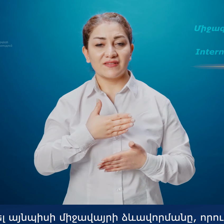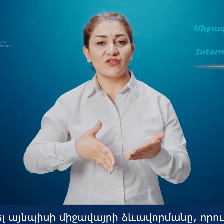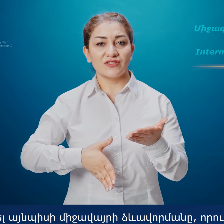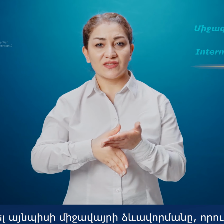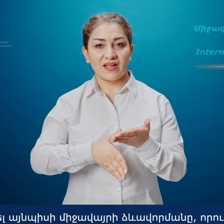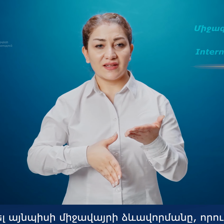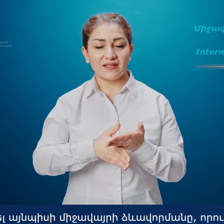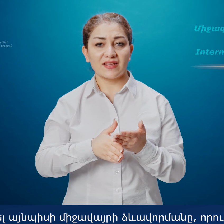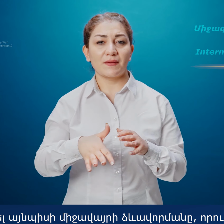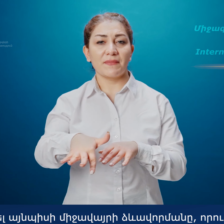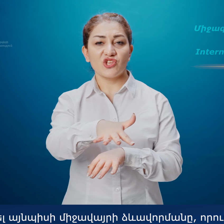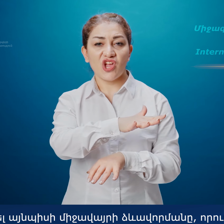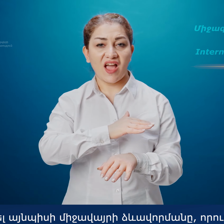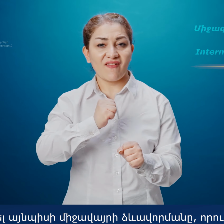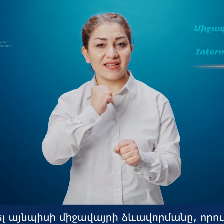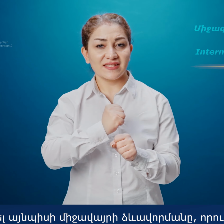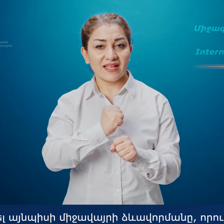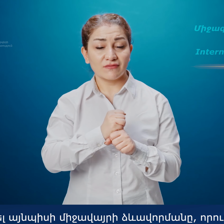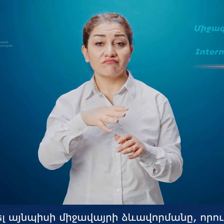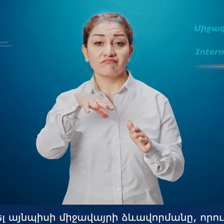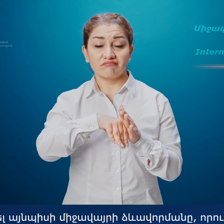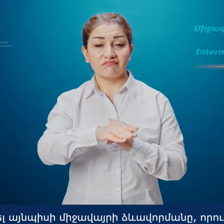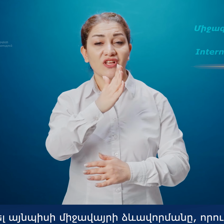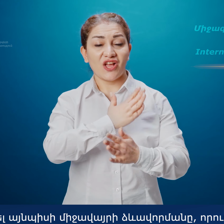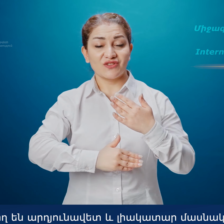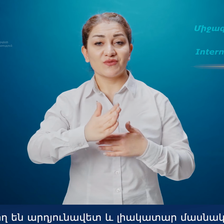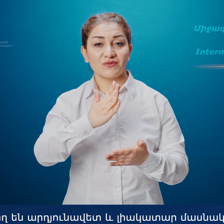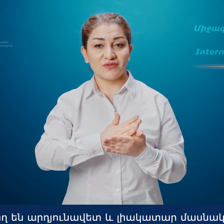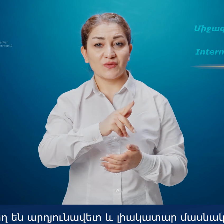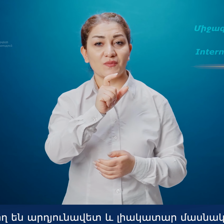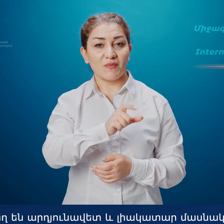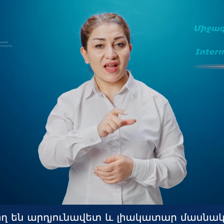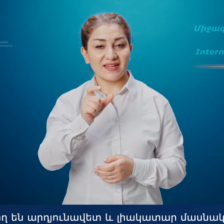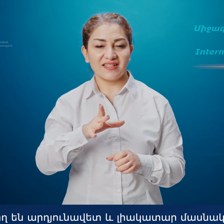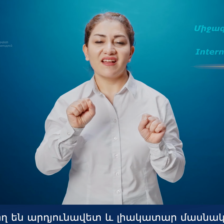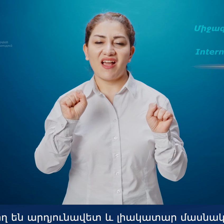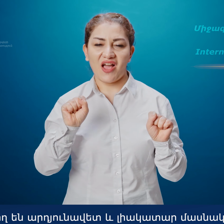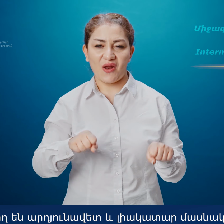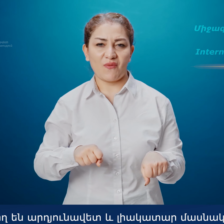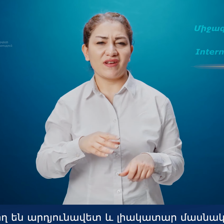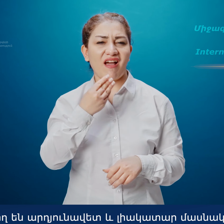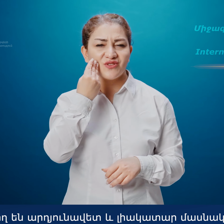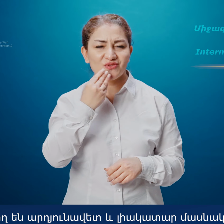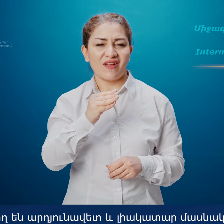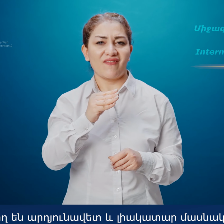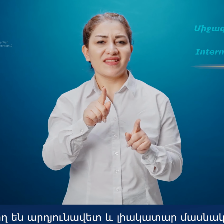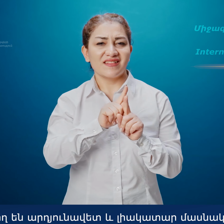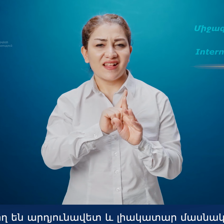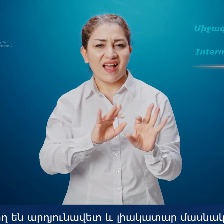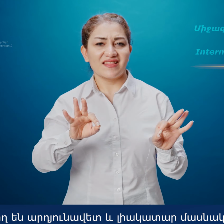Ակտիվորեն սատարել այնպիսի միջավայրի ձևավորմանը, որում հաշմանդամություն ունեցող անձինք կարող են արդյունավետ և լիակատար մասնակցել հանրային